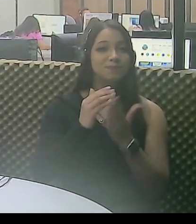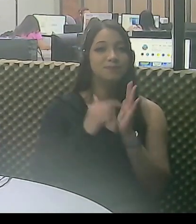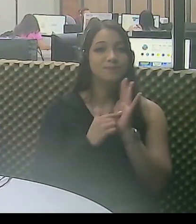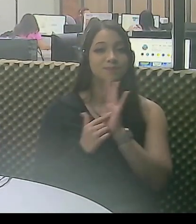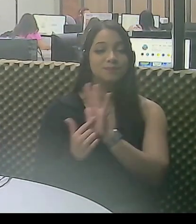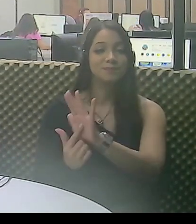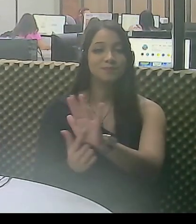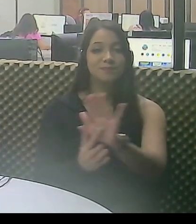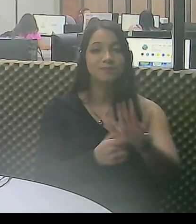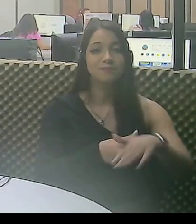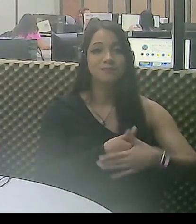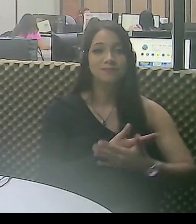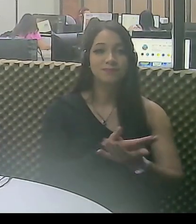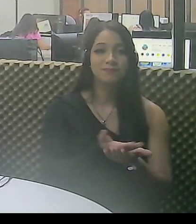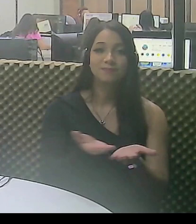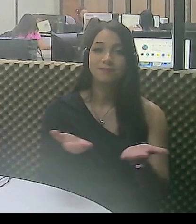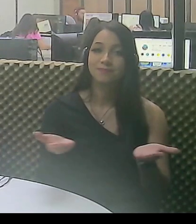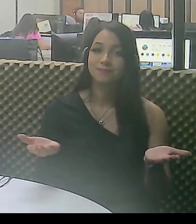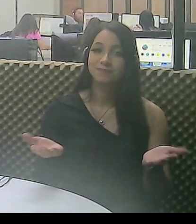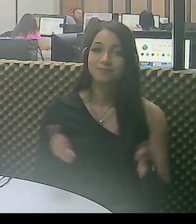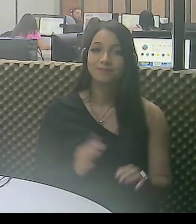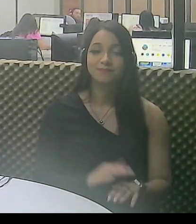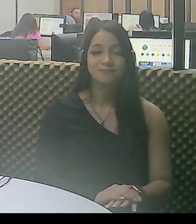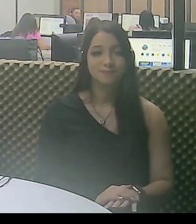Uberlândia no ar pra você.